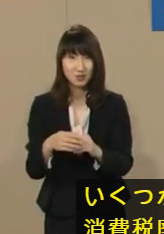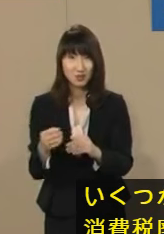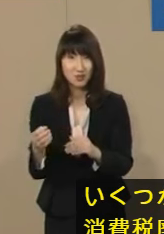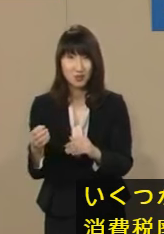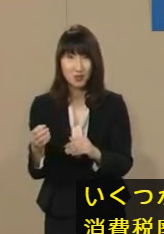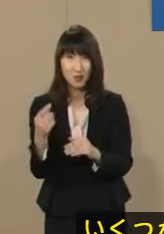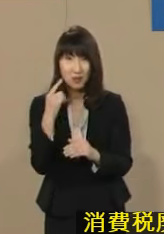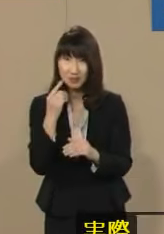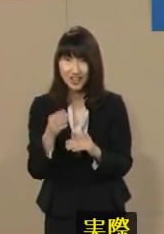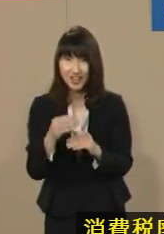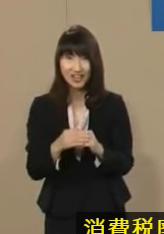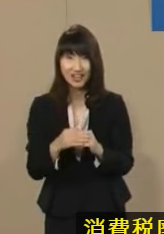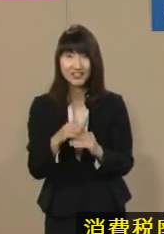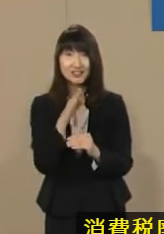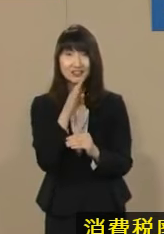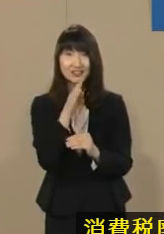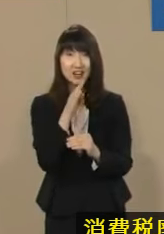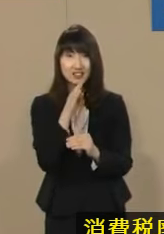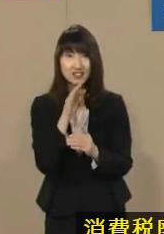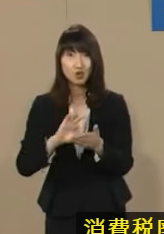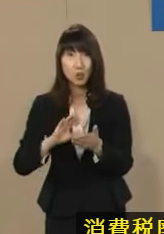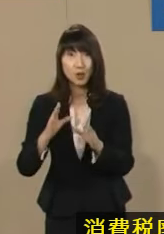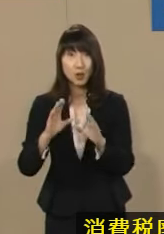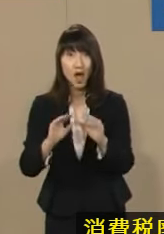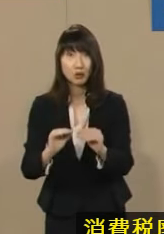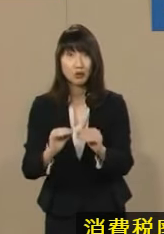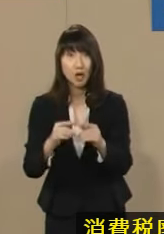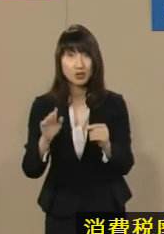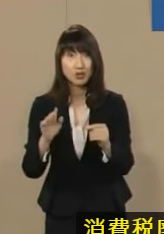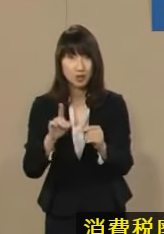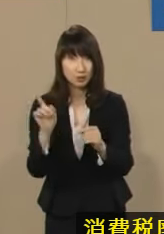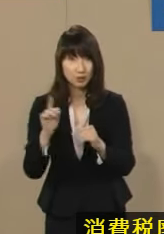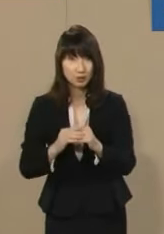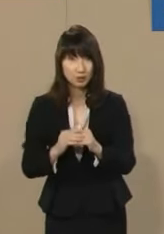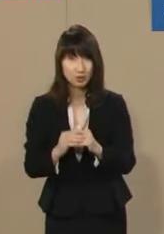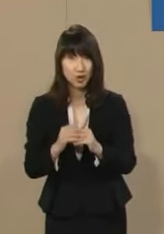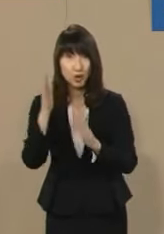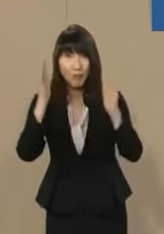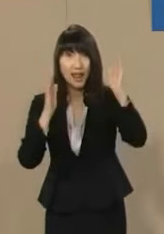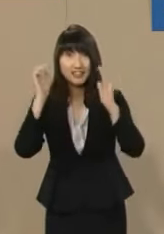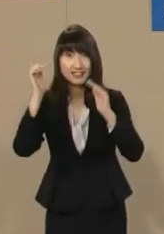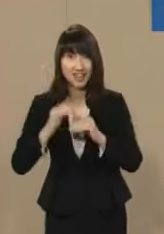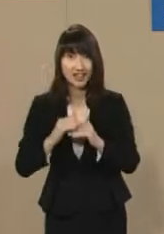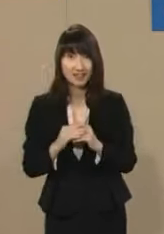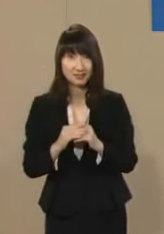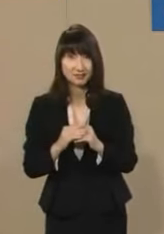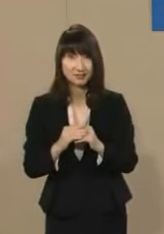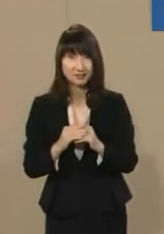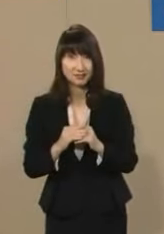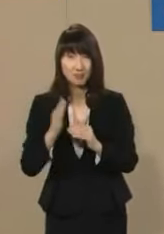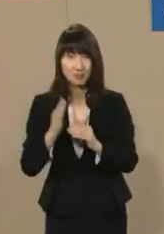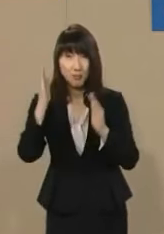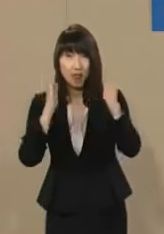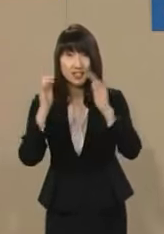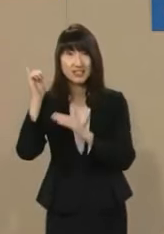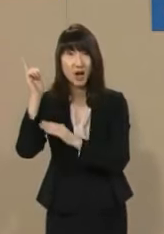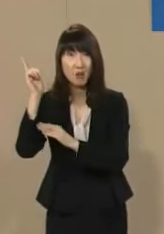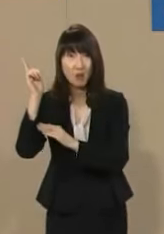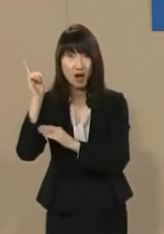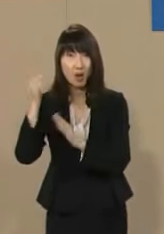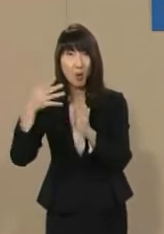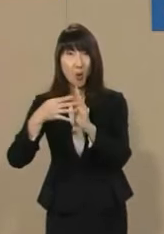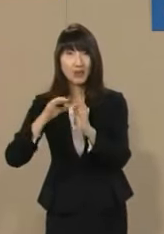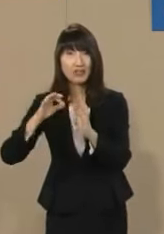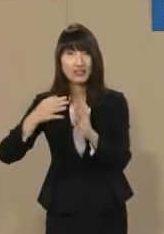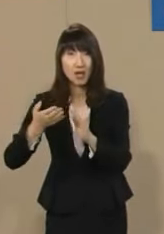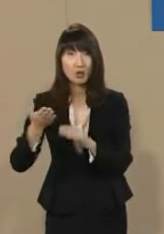か？実際に消費税を廃止した国ありますよ。マレーシアです。マレーシアは法人